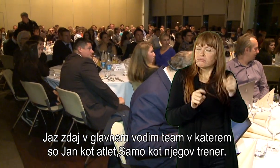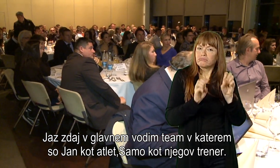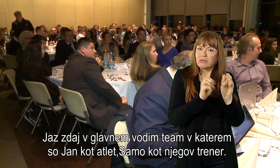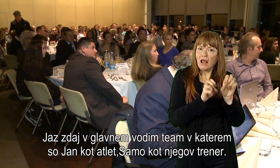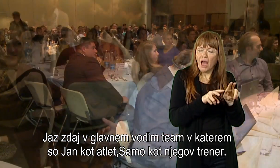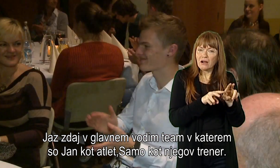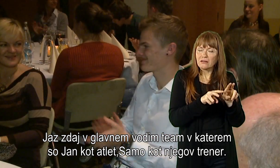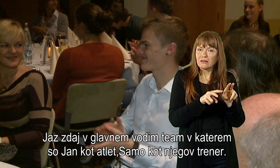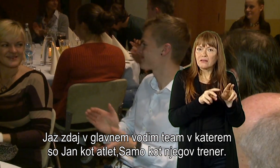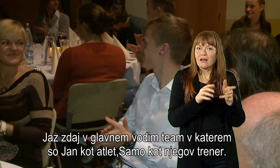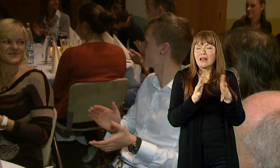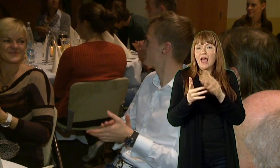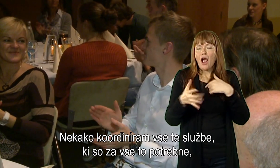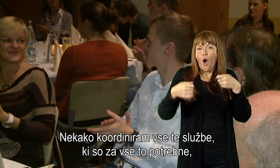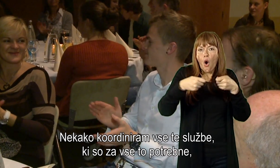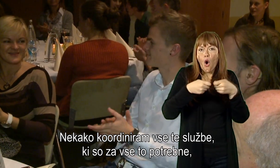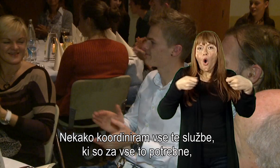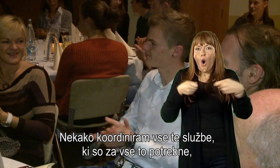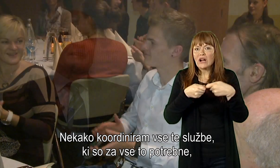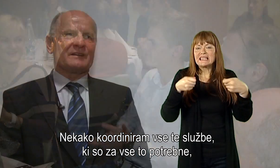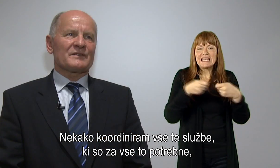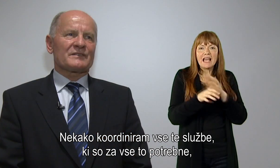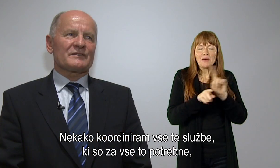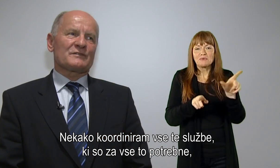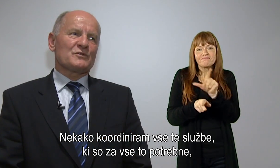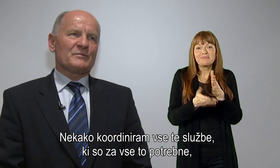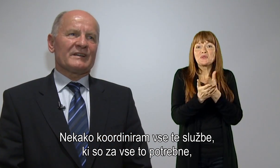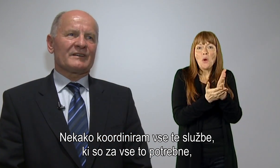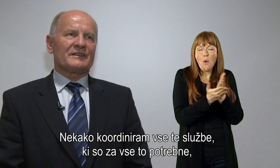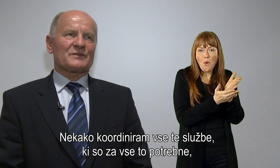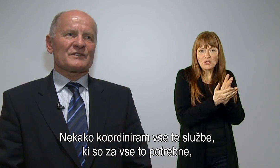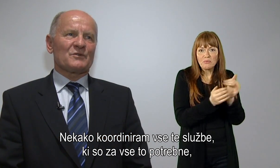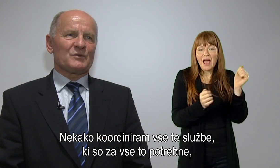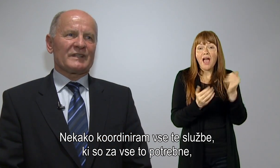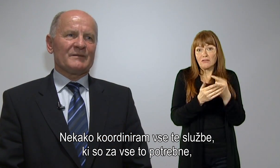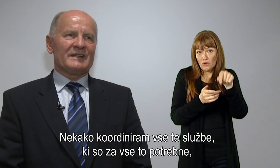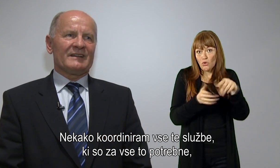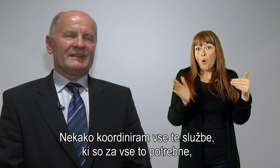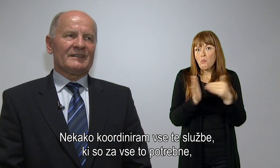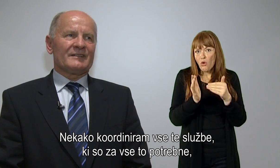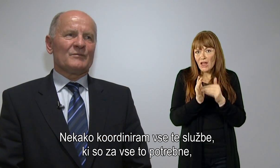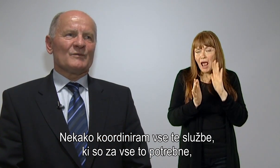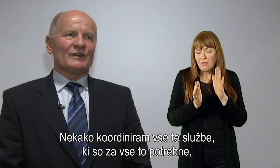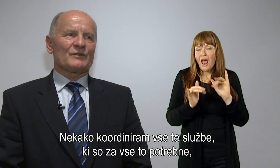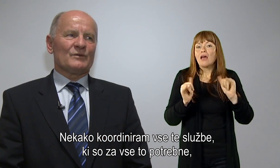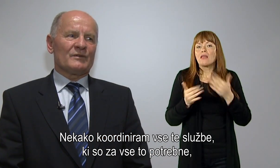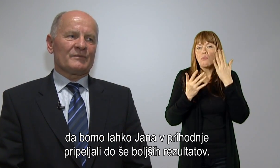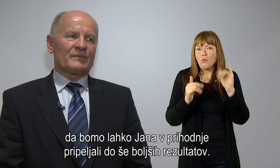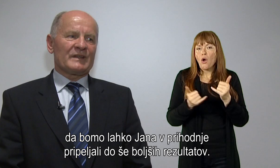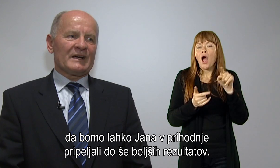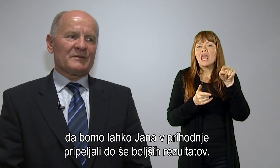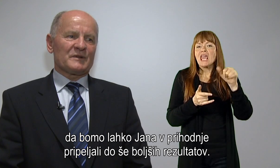njegov trener. Nekako koordiniram vse te službe, ki so za to potrebne, da bomo